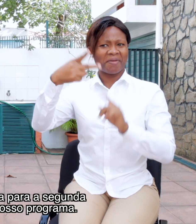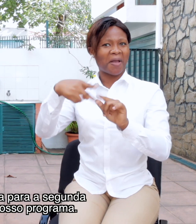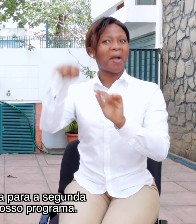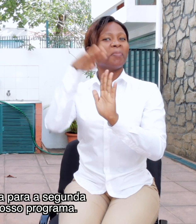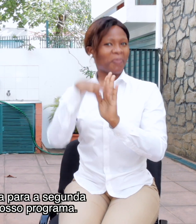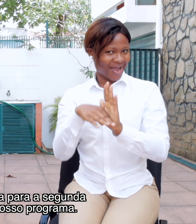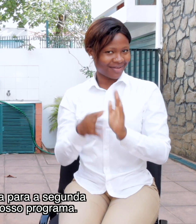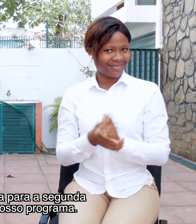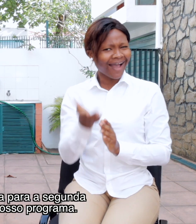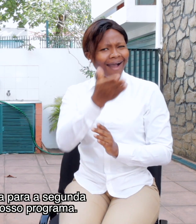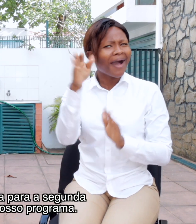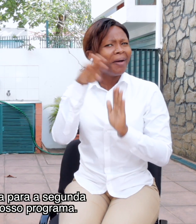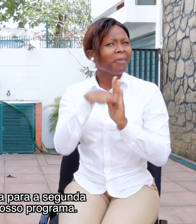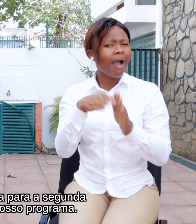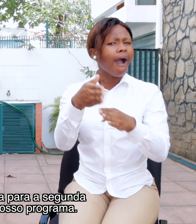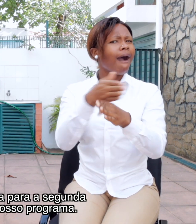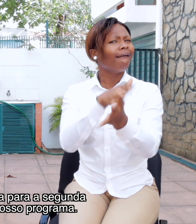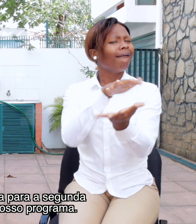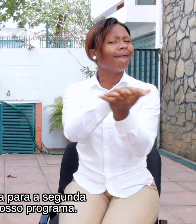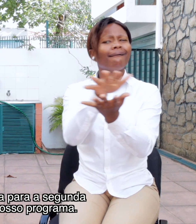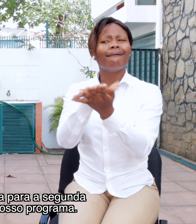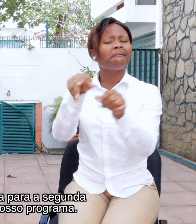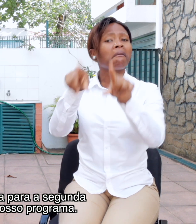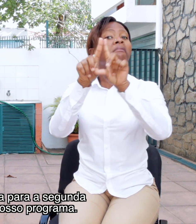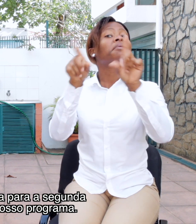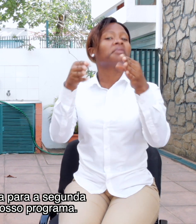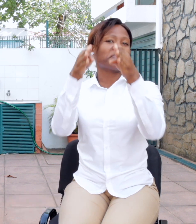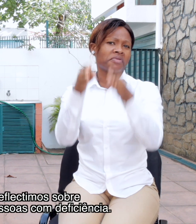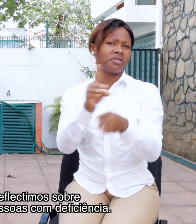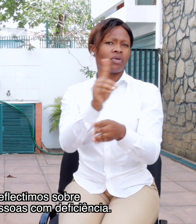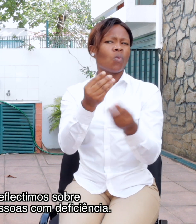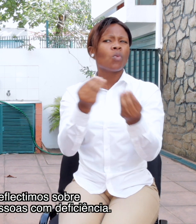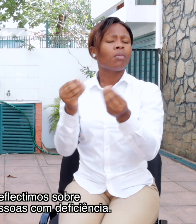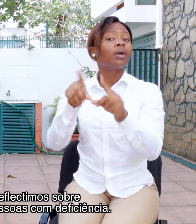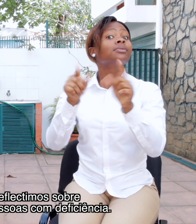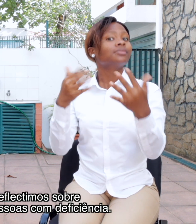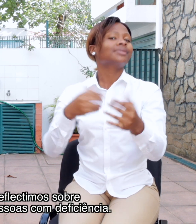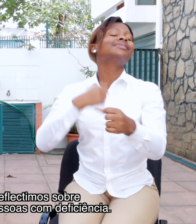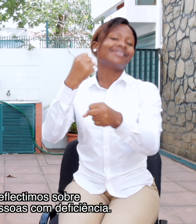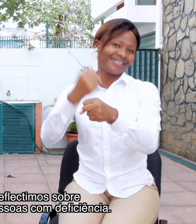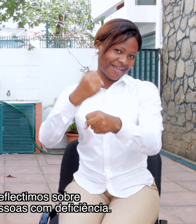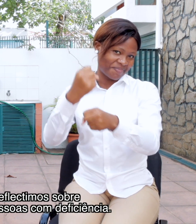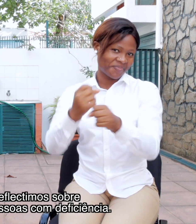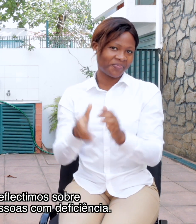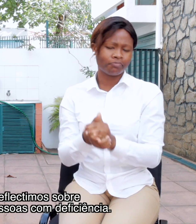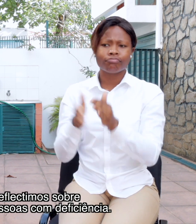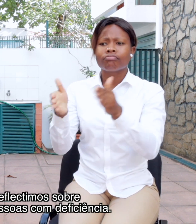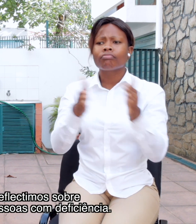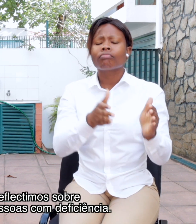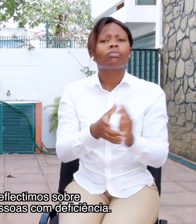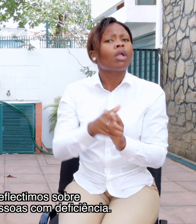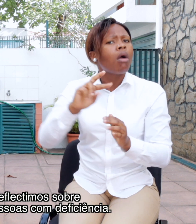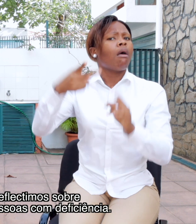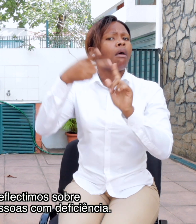Olá, estamos de volta para a segunda e última parte do nosso programa. No primeiro bloco, refletimos sobre a empregabilidade